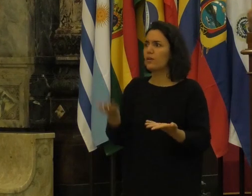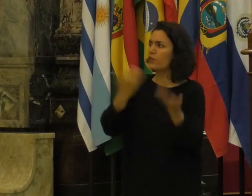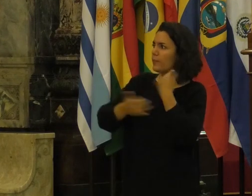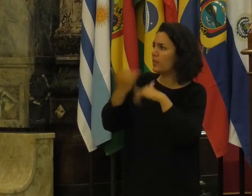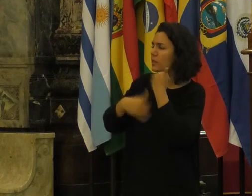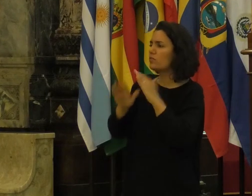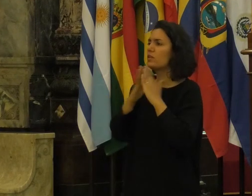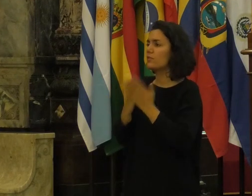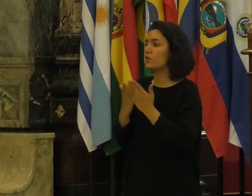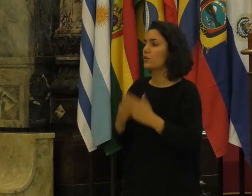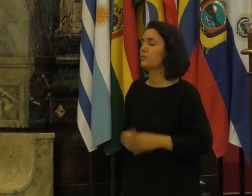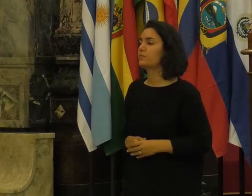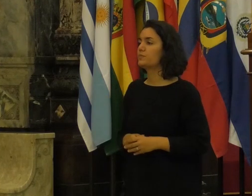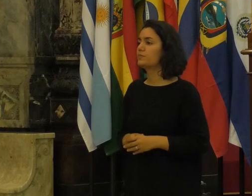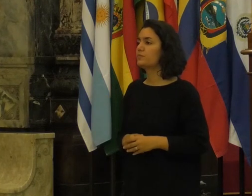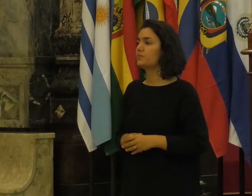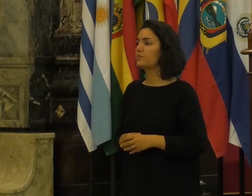informativo.